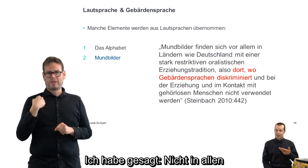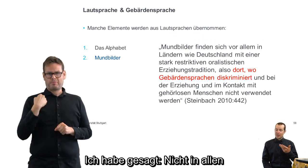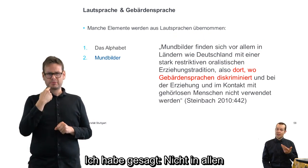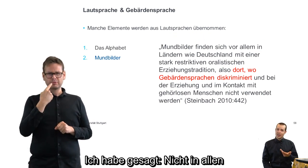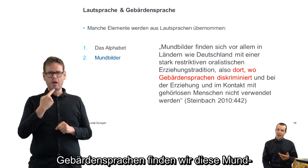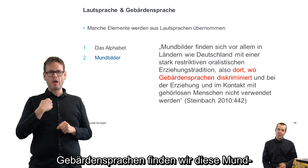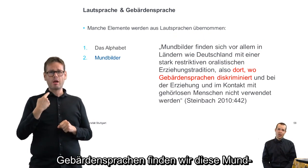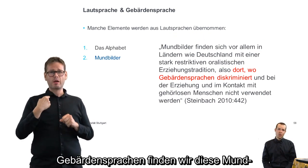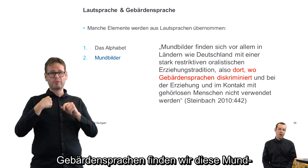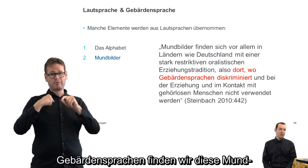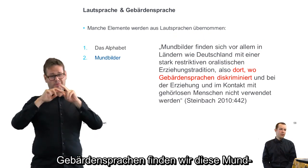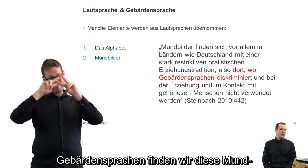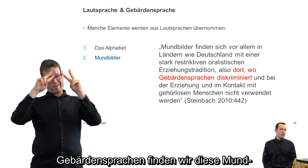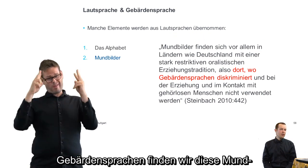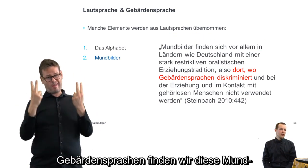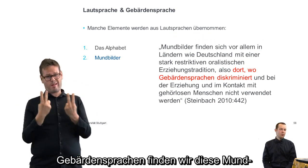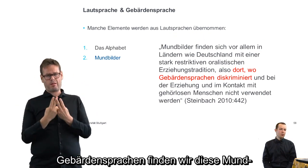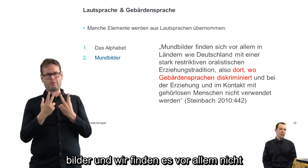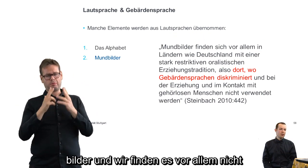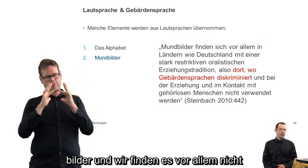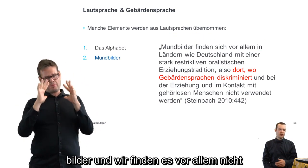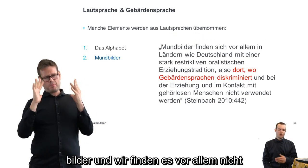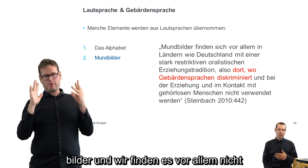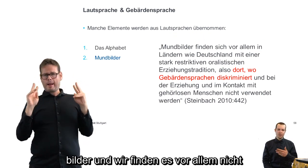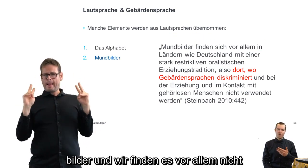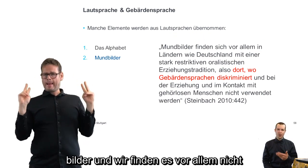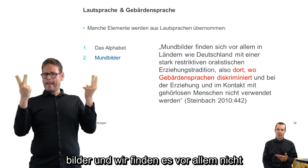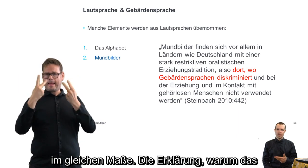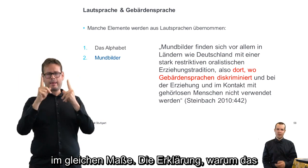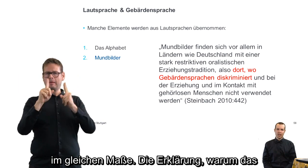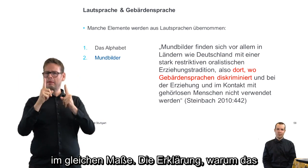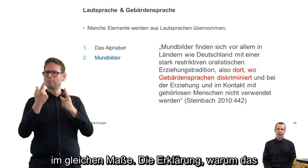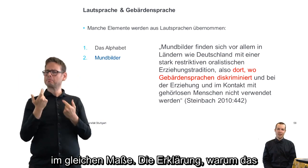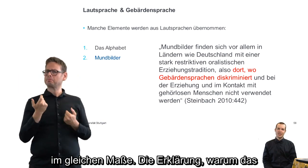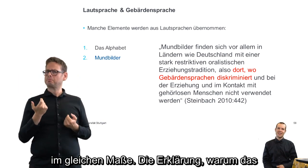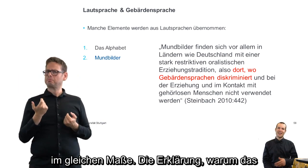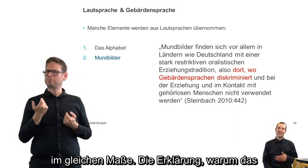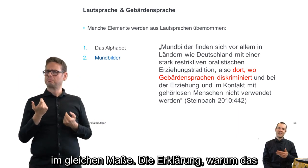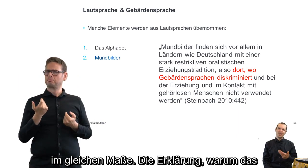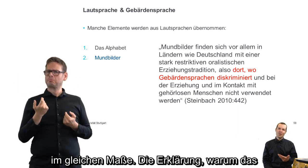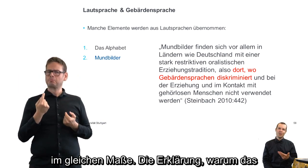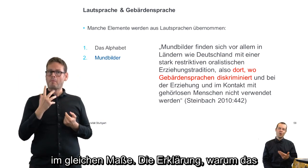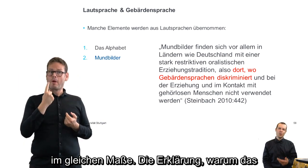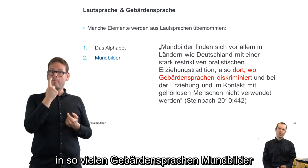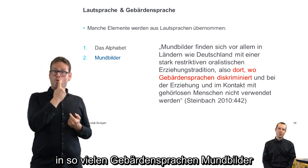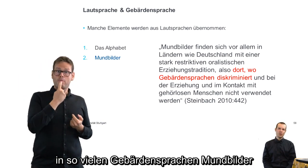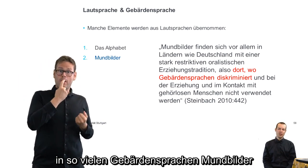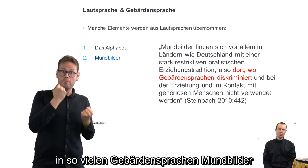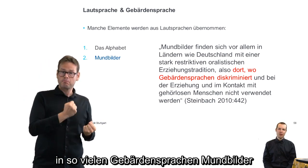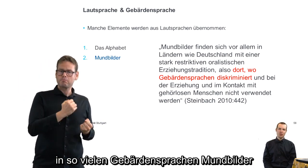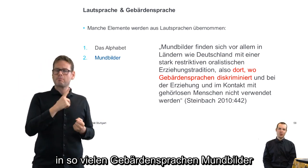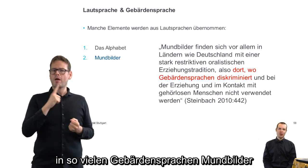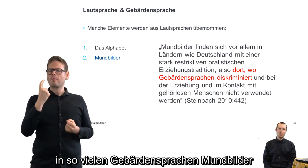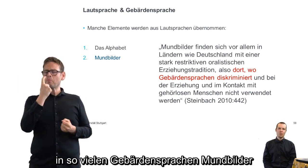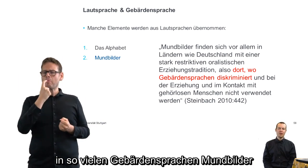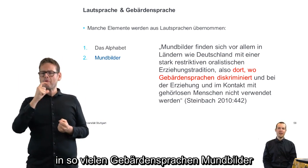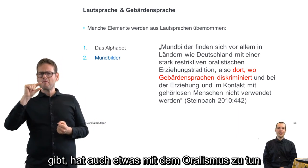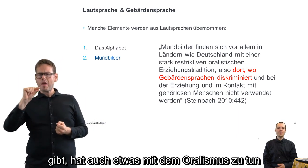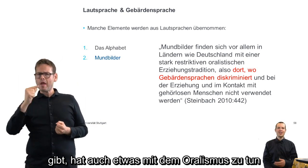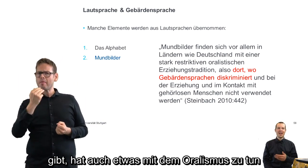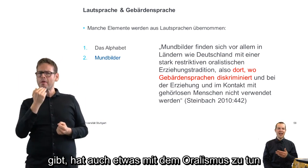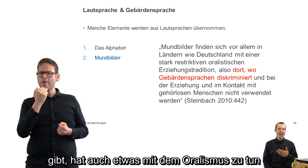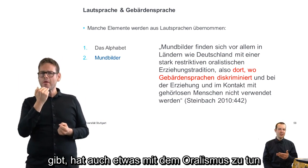Ich habe gesagt, nicht in allen Gebärdensprachen finden wir diese Mundbilder und wir finden sie vor allem nicht im gleichen Maße. Die Erklärung, warum es in so vielen Gebärdensprachen